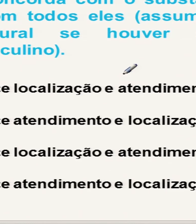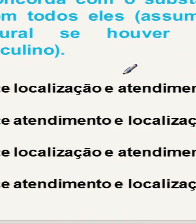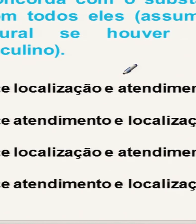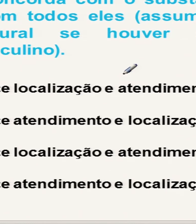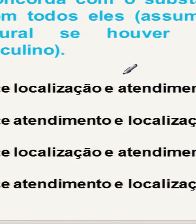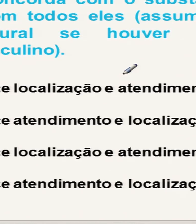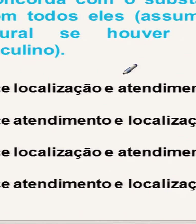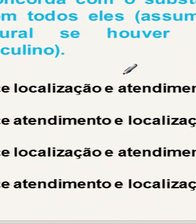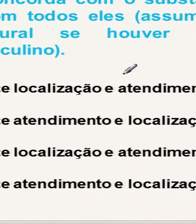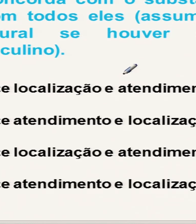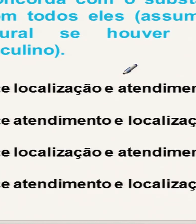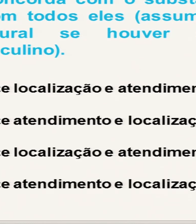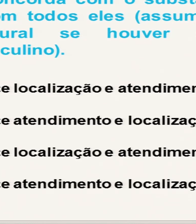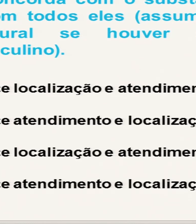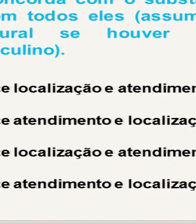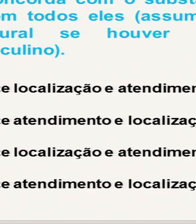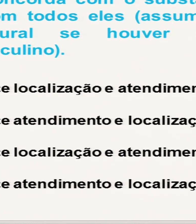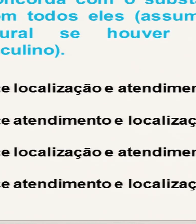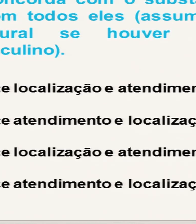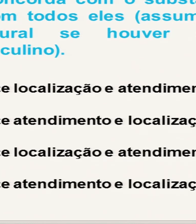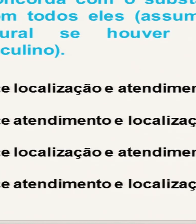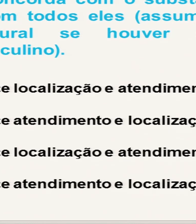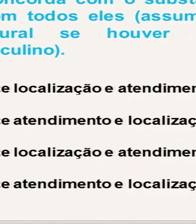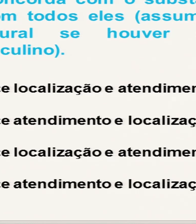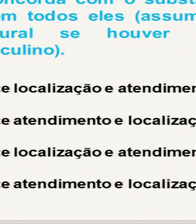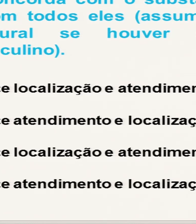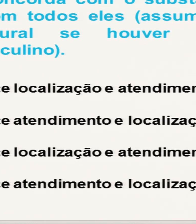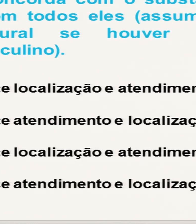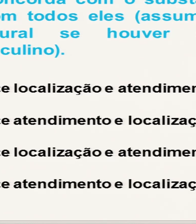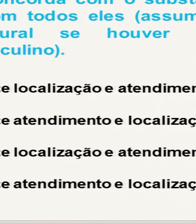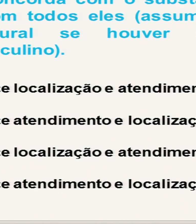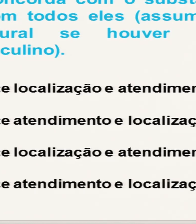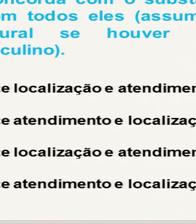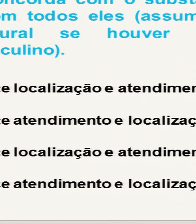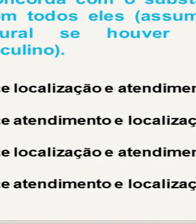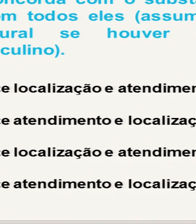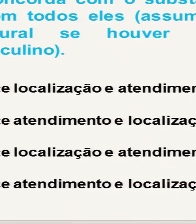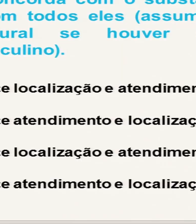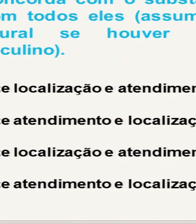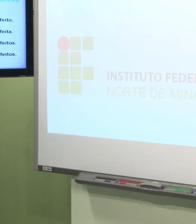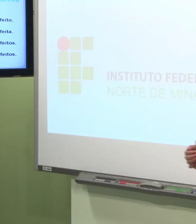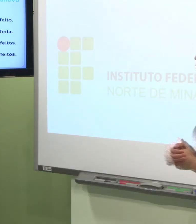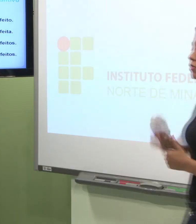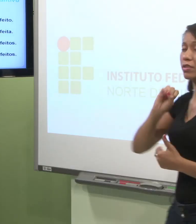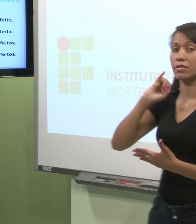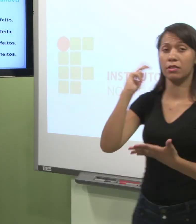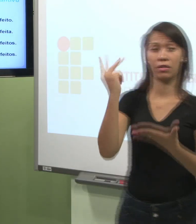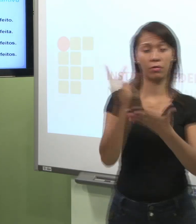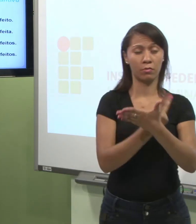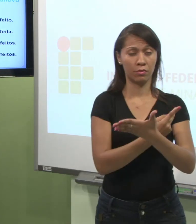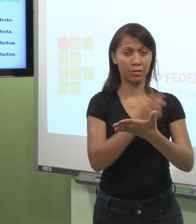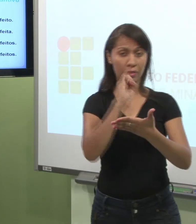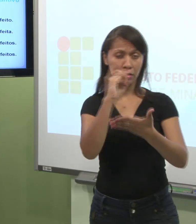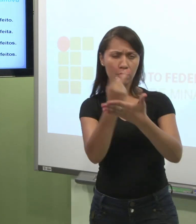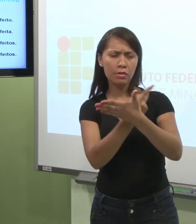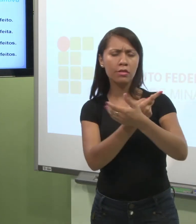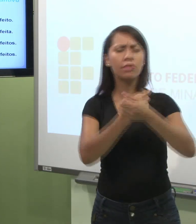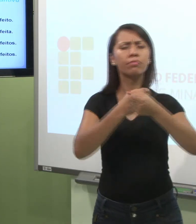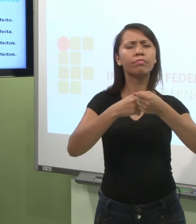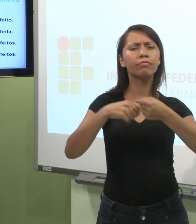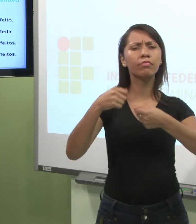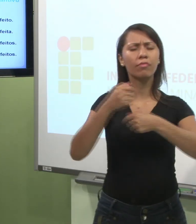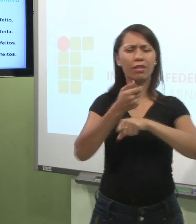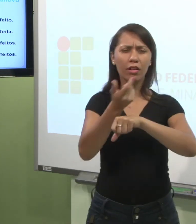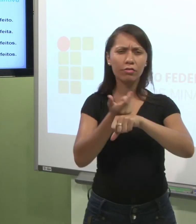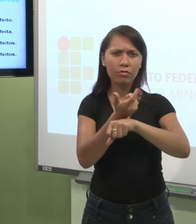Mas, se o adjetivo vier posposto aos substantivos, após os substantivos, o adjetivo